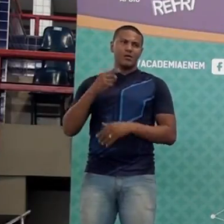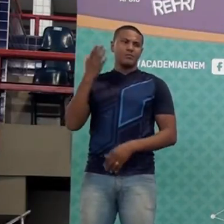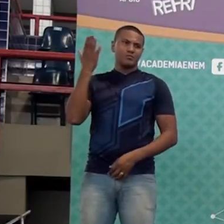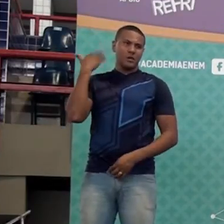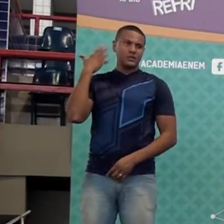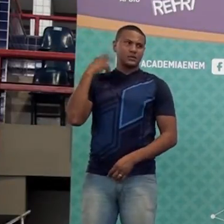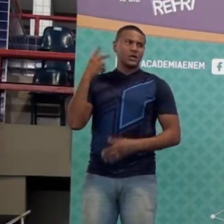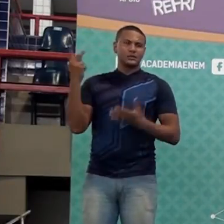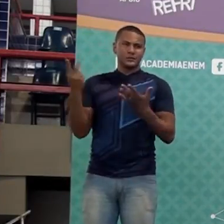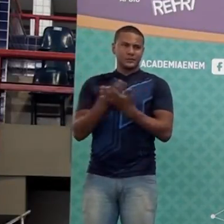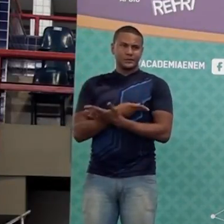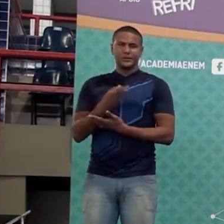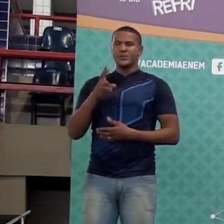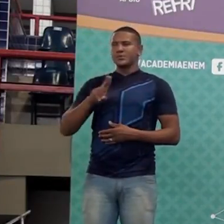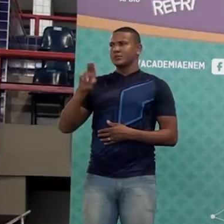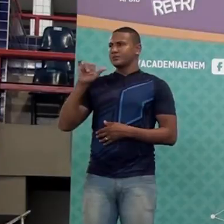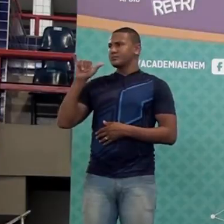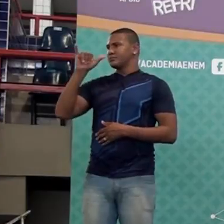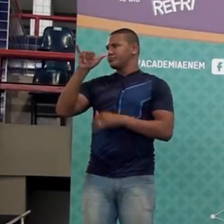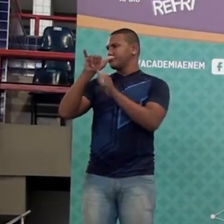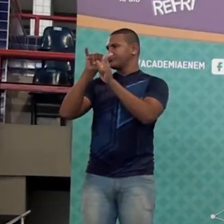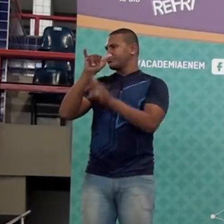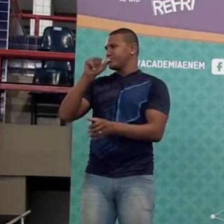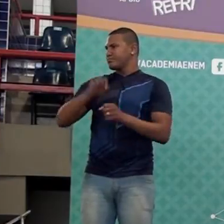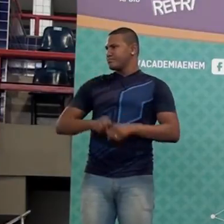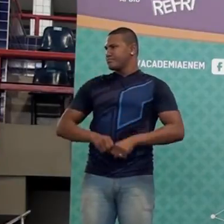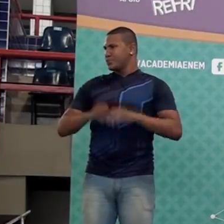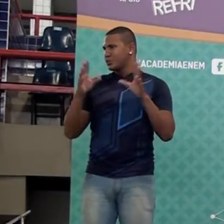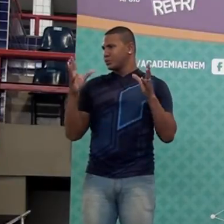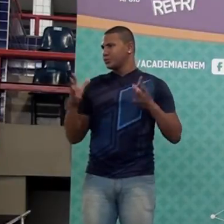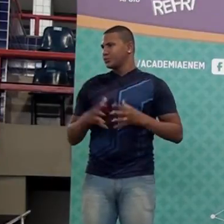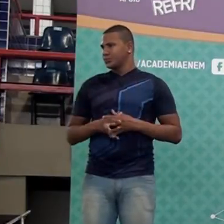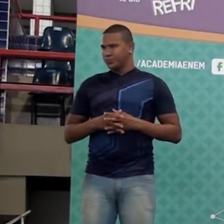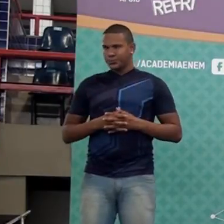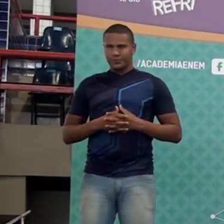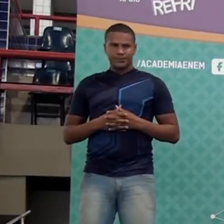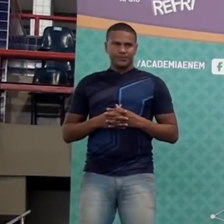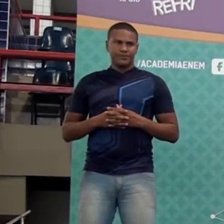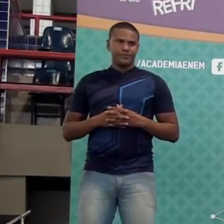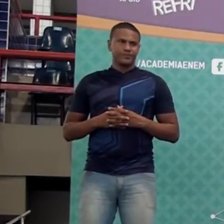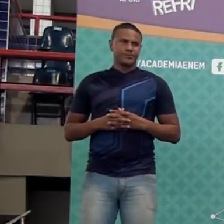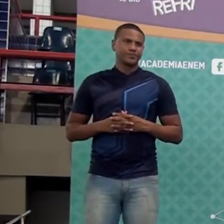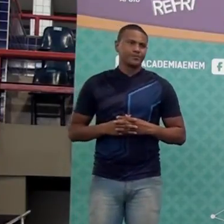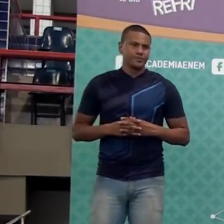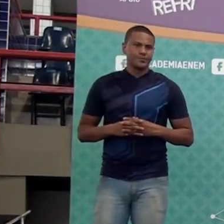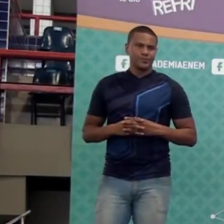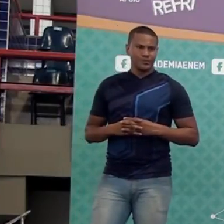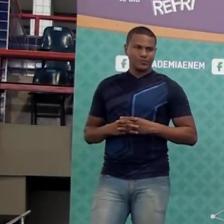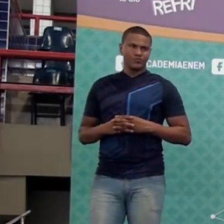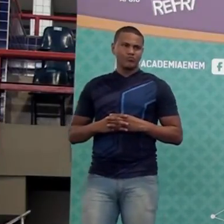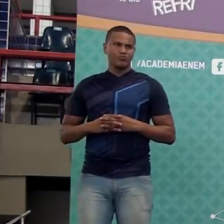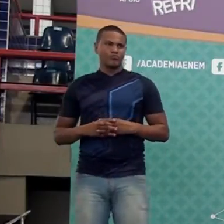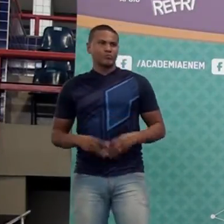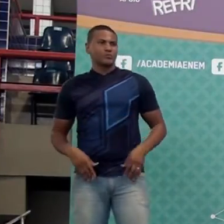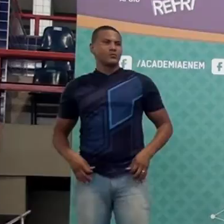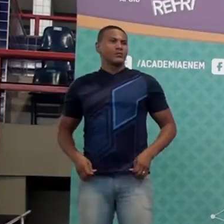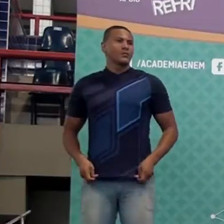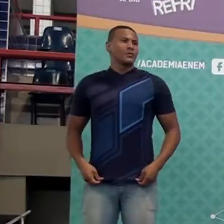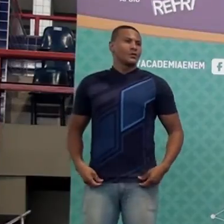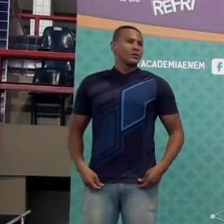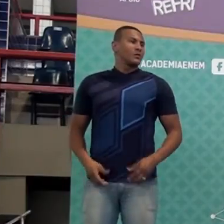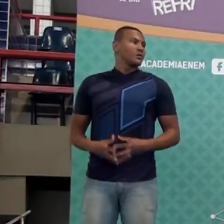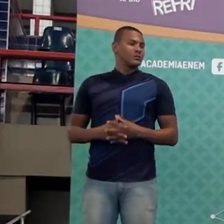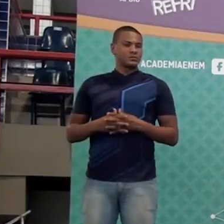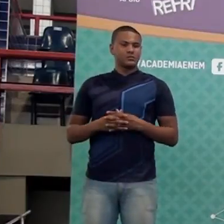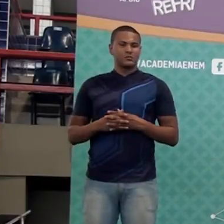que são bombas de fissão nuclear, tá? Ó, só para vocês terem uma ideia